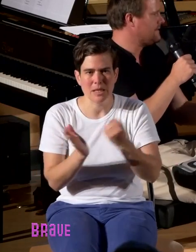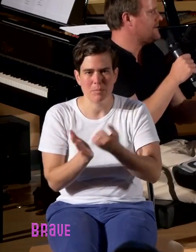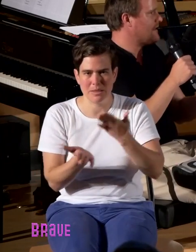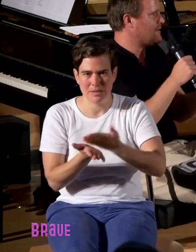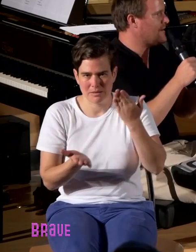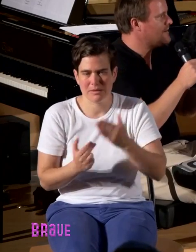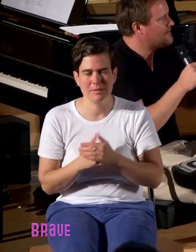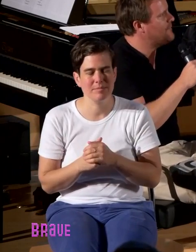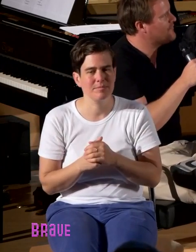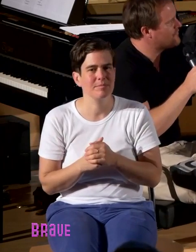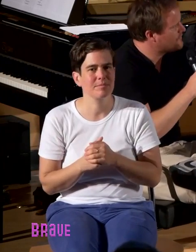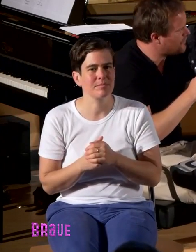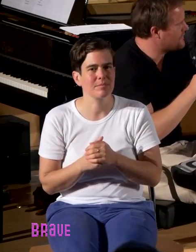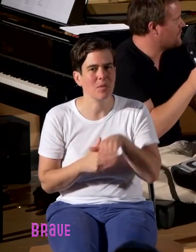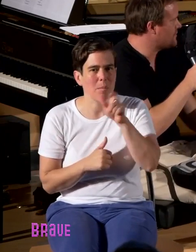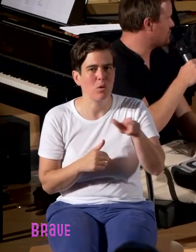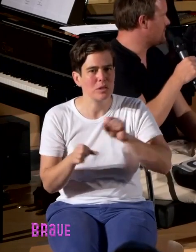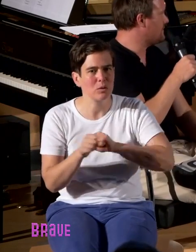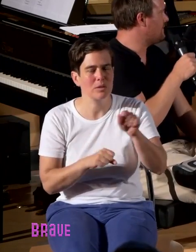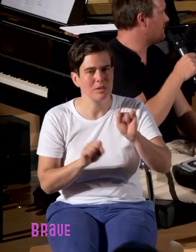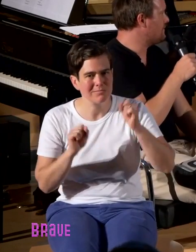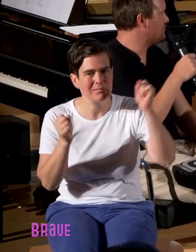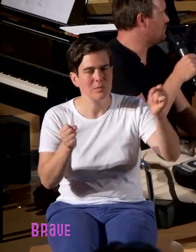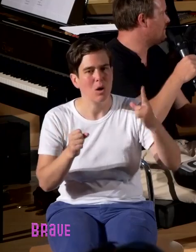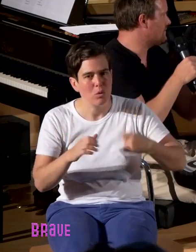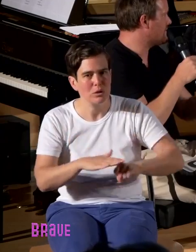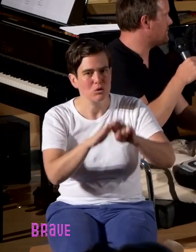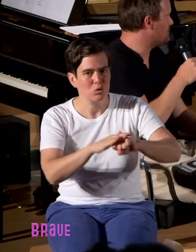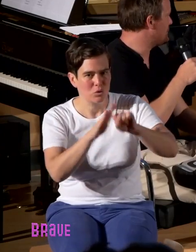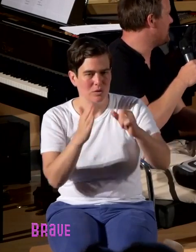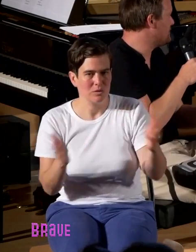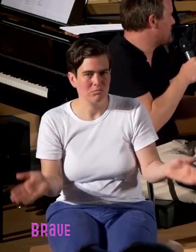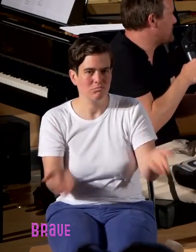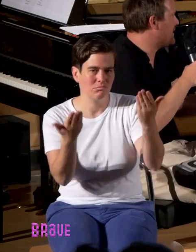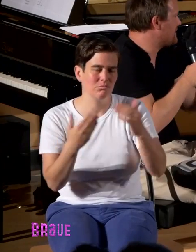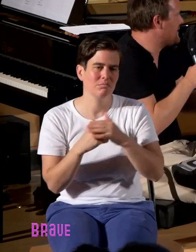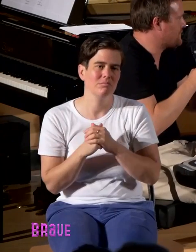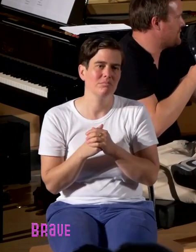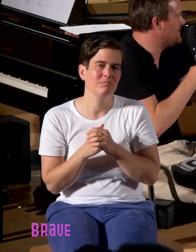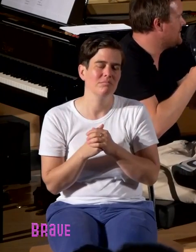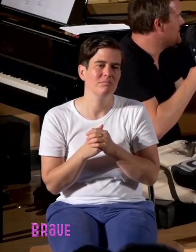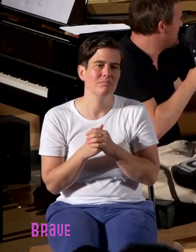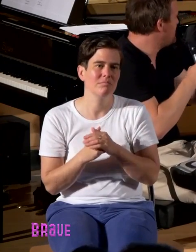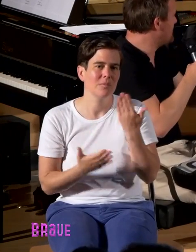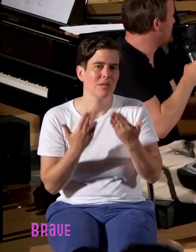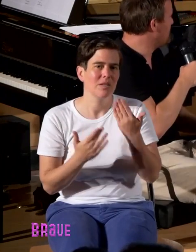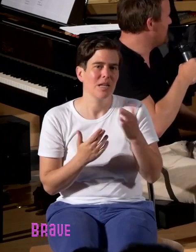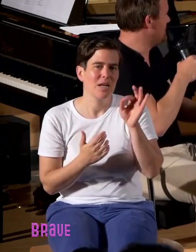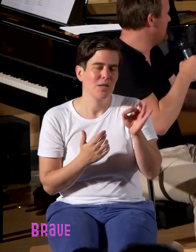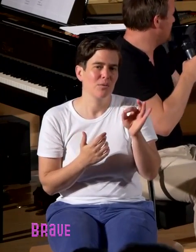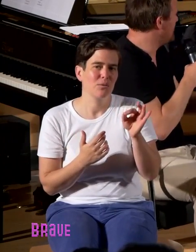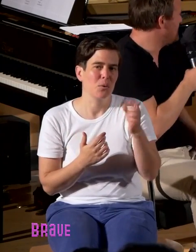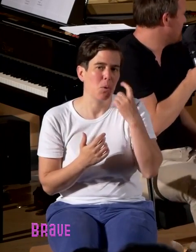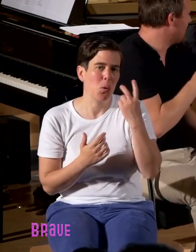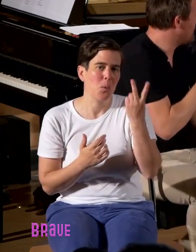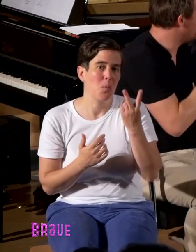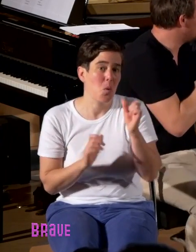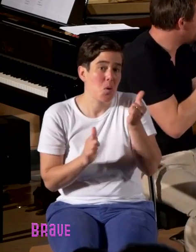Projektplan, aber die Menschen trotzdem unterstützen in dem, was sie tun. Und ich weiß nicht, ob das ein Beitrag für die Debatte um die